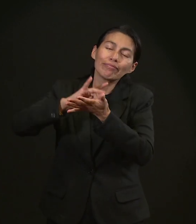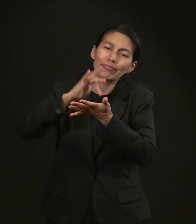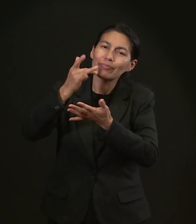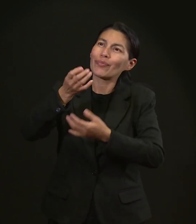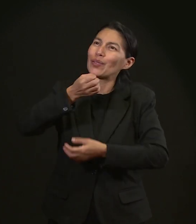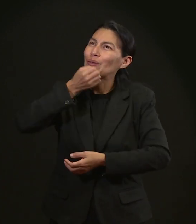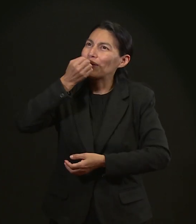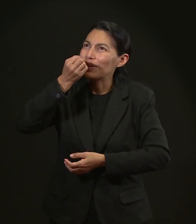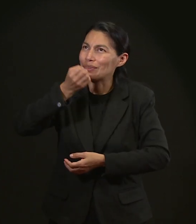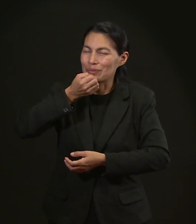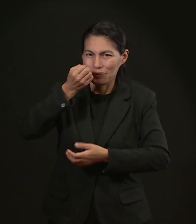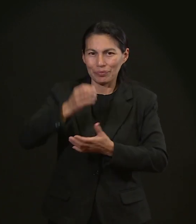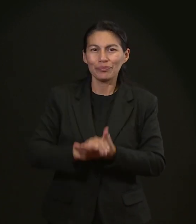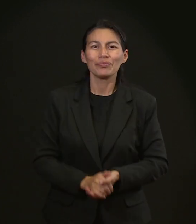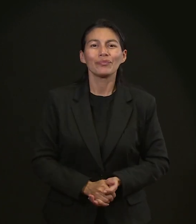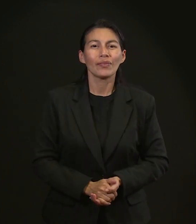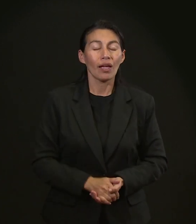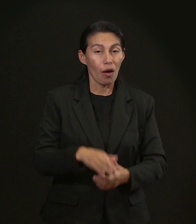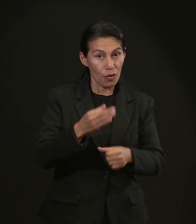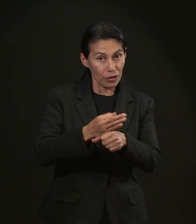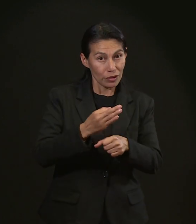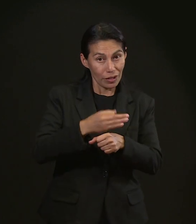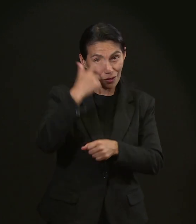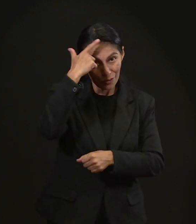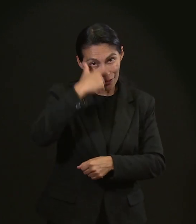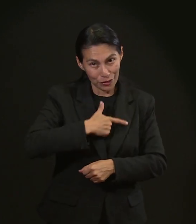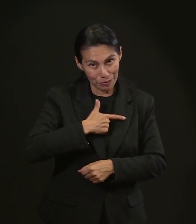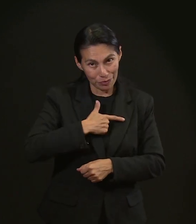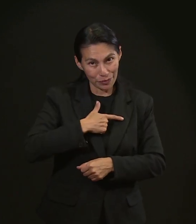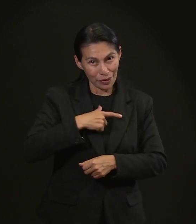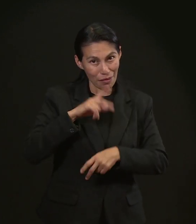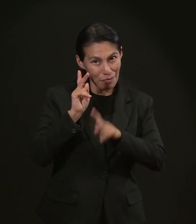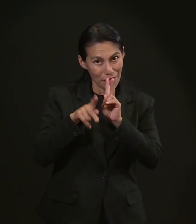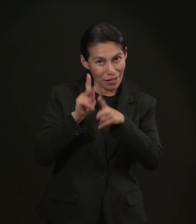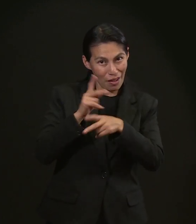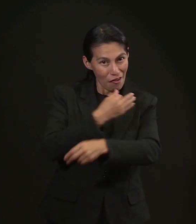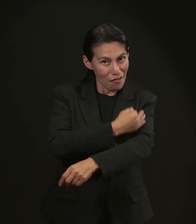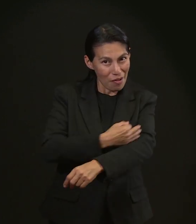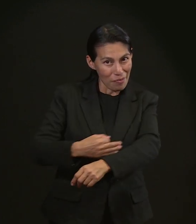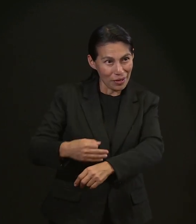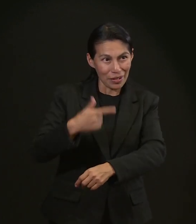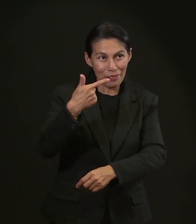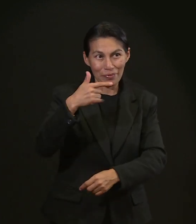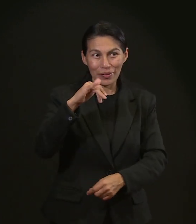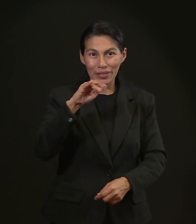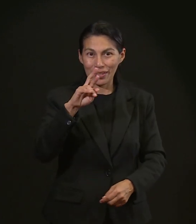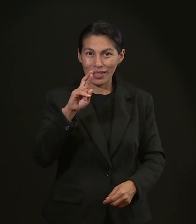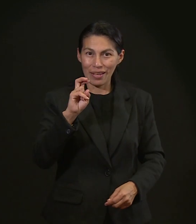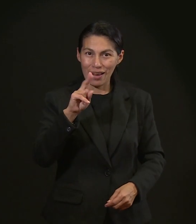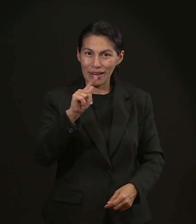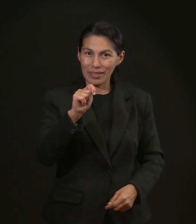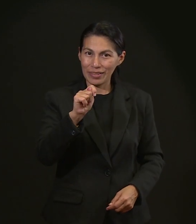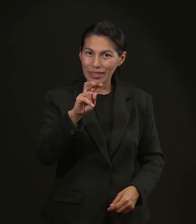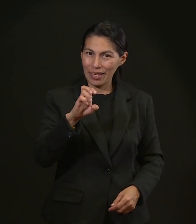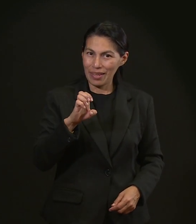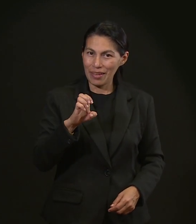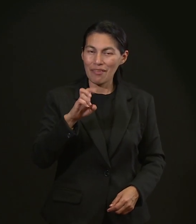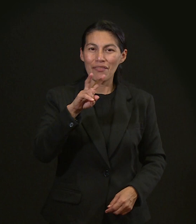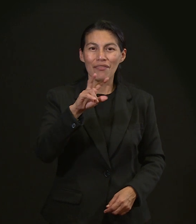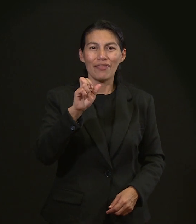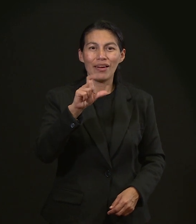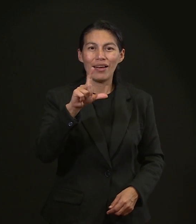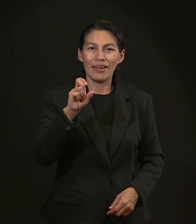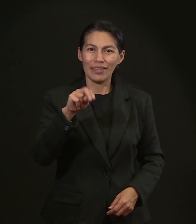oración esta noche vamos a platicar con la familia quirarte valencià